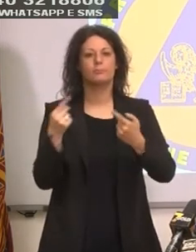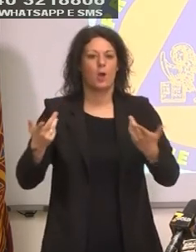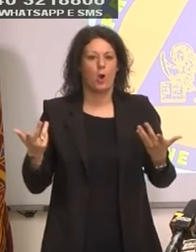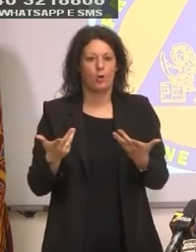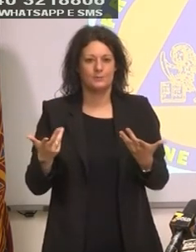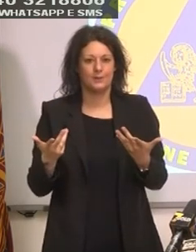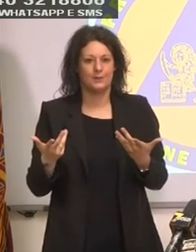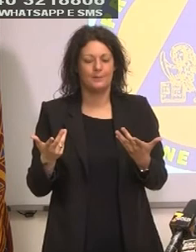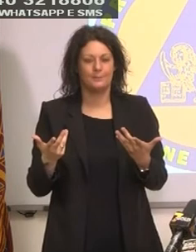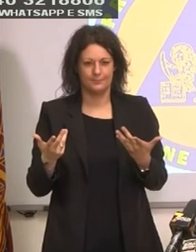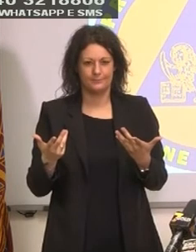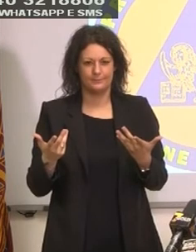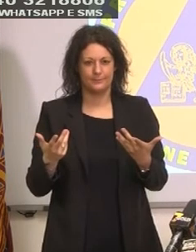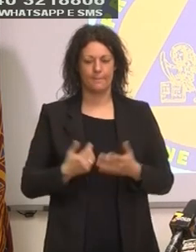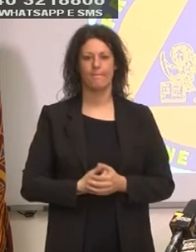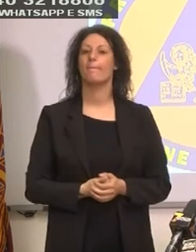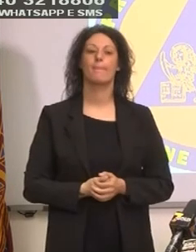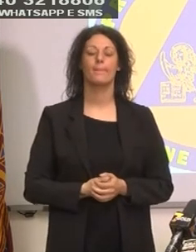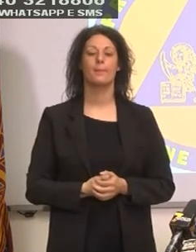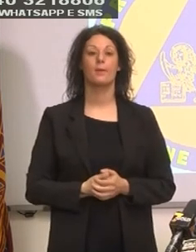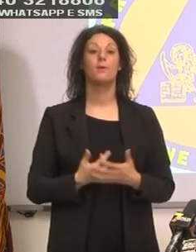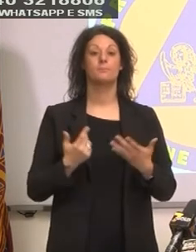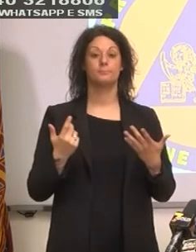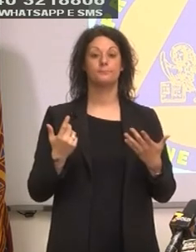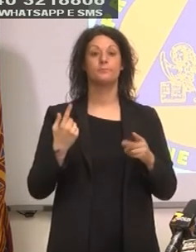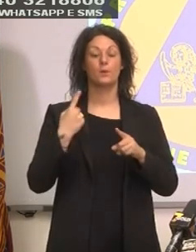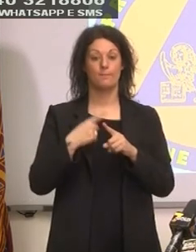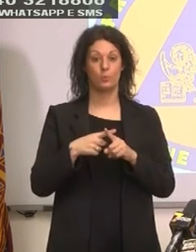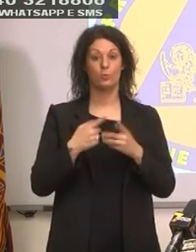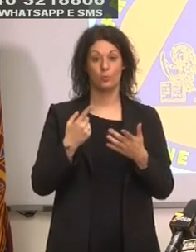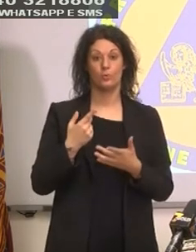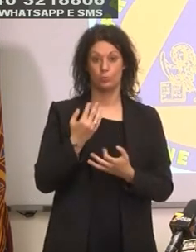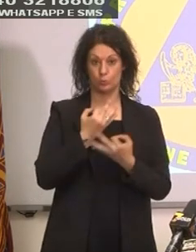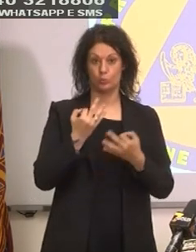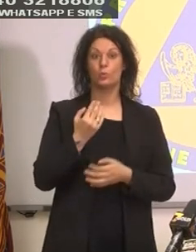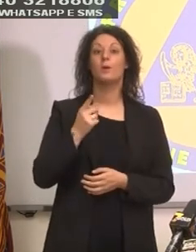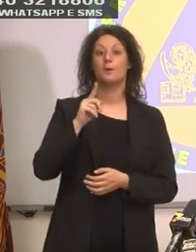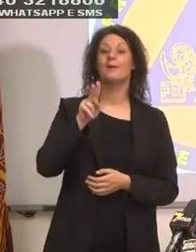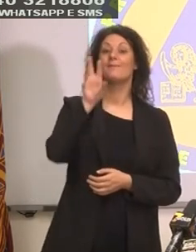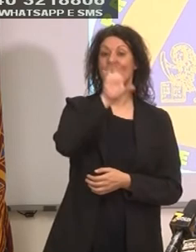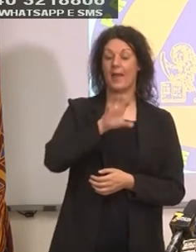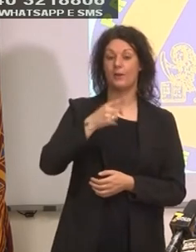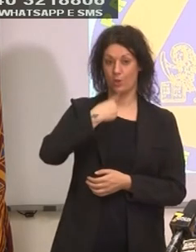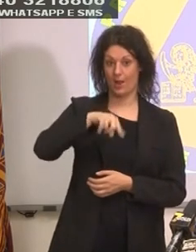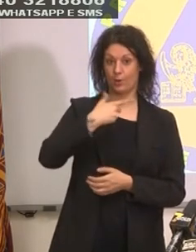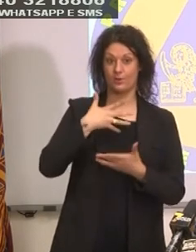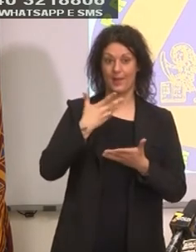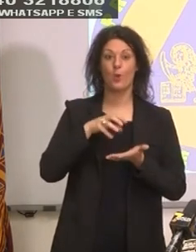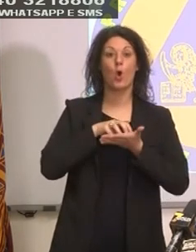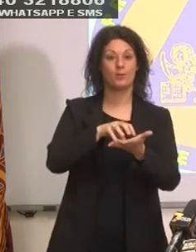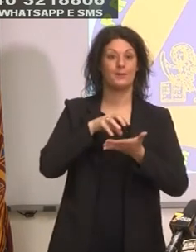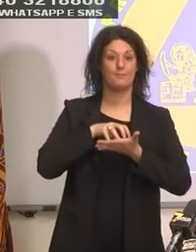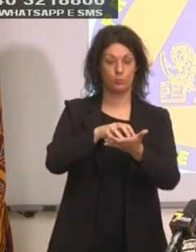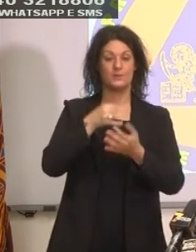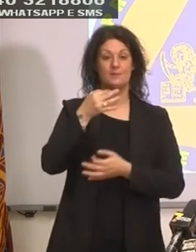atto. Dall'altro, giustamente, a me ha fatto molto piacere che si ricordi che noi siamo anche dei contribuenti netti, nel senso che noi lasciamo